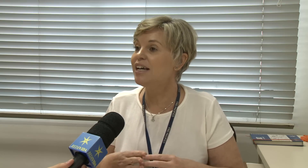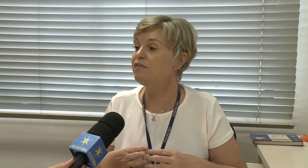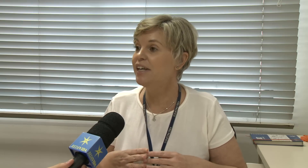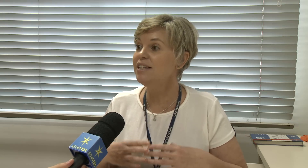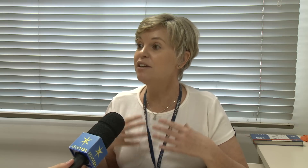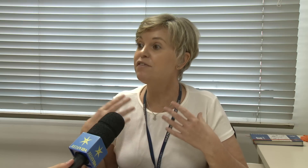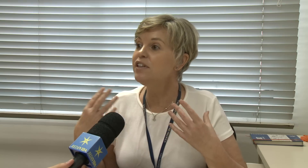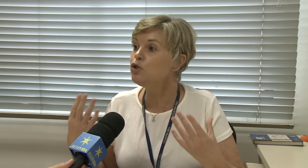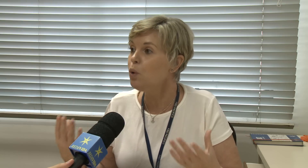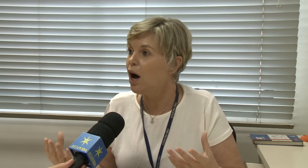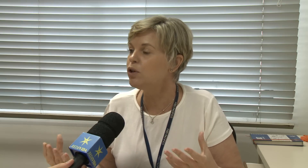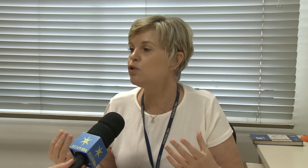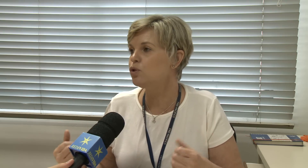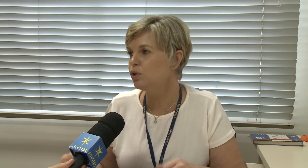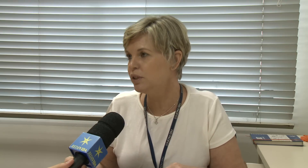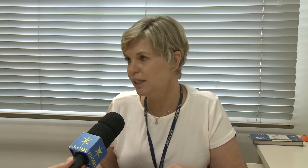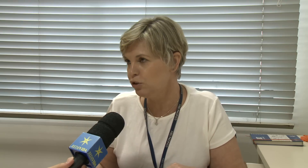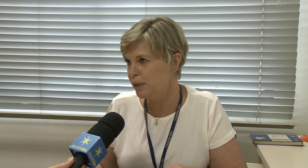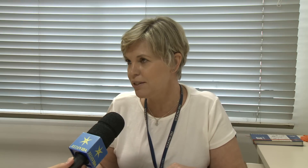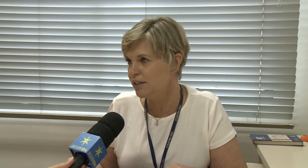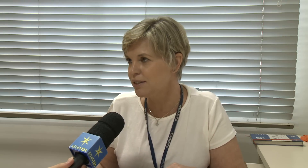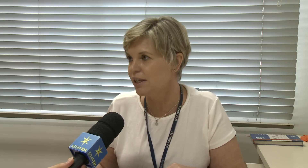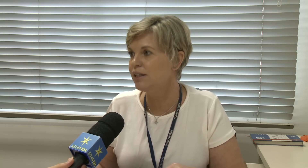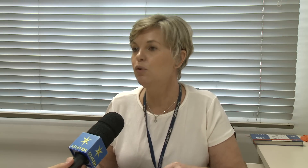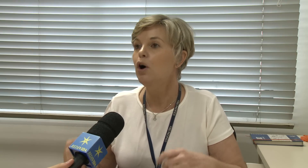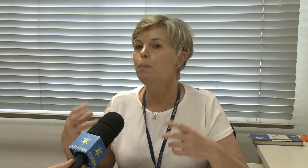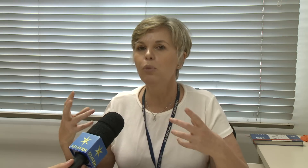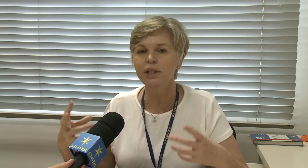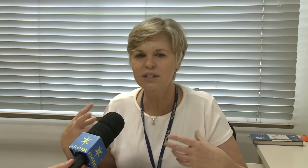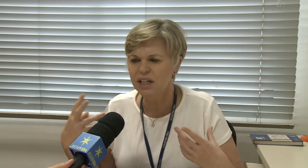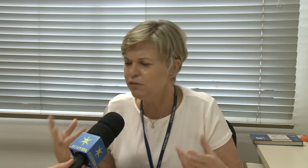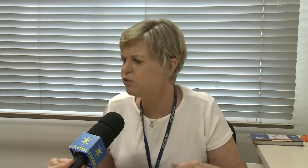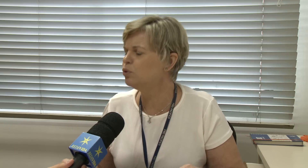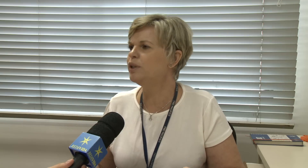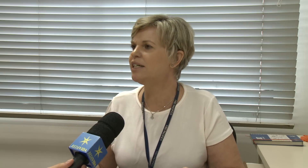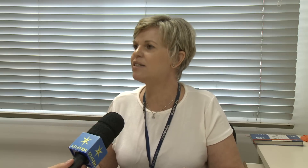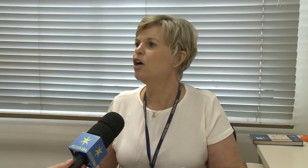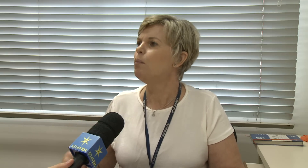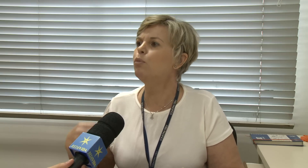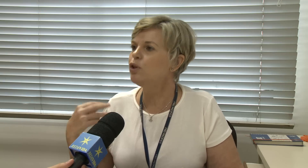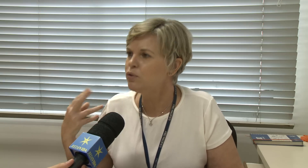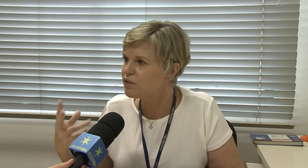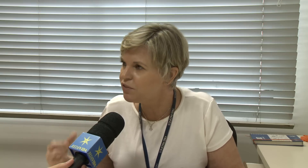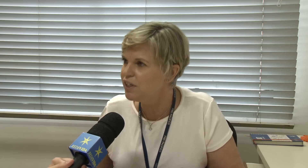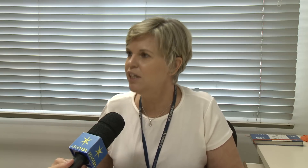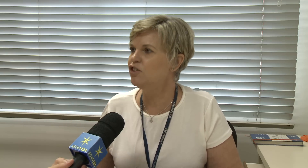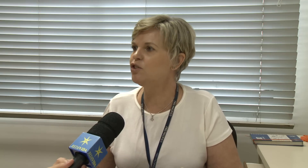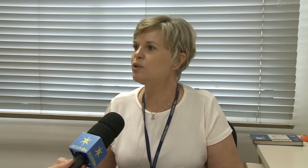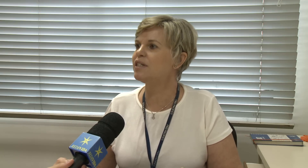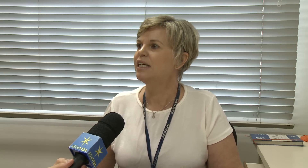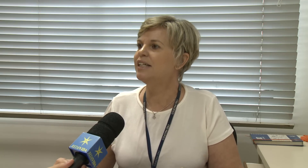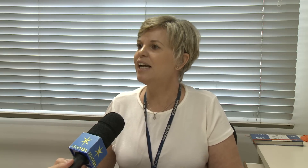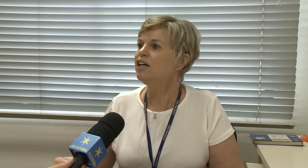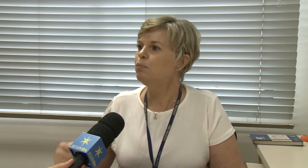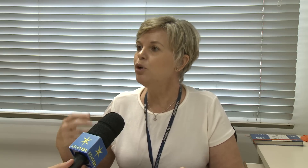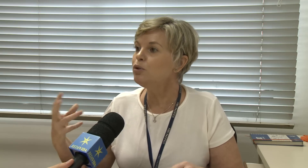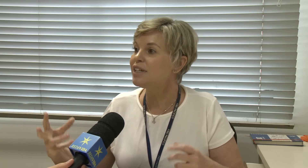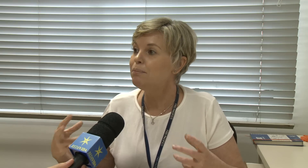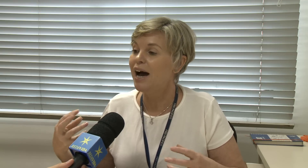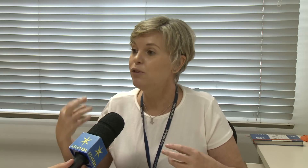referência visual que o surdo tanto precisa. Então, muitas gravuras, muitos vídeos, né, muito trabalho